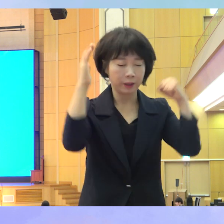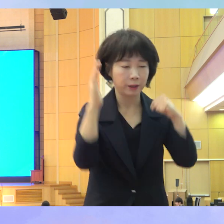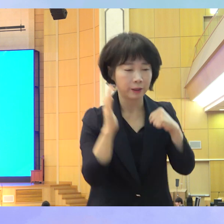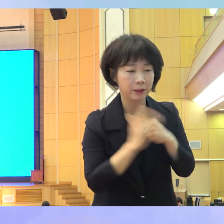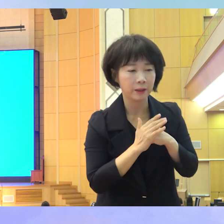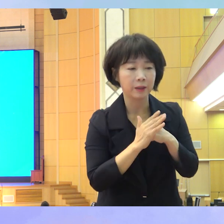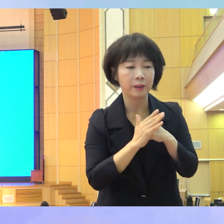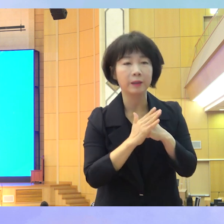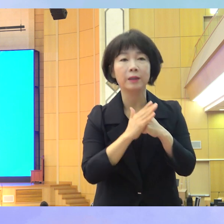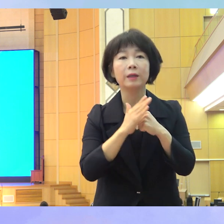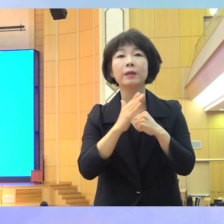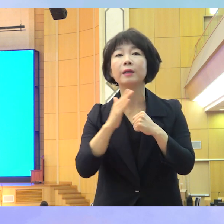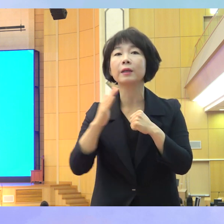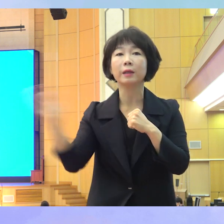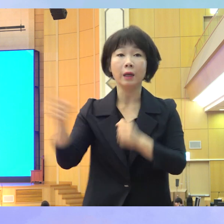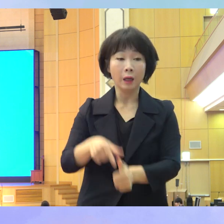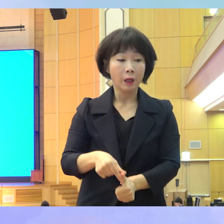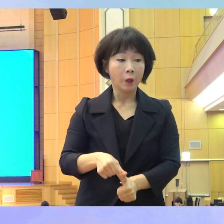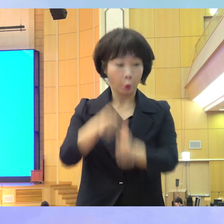구속하시니